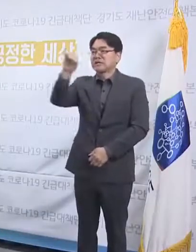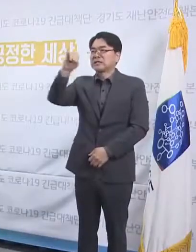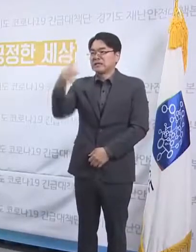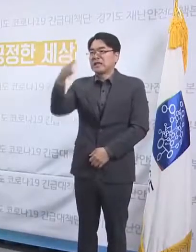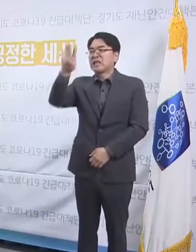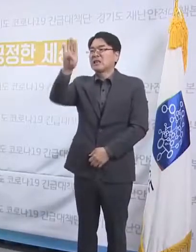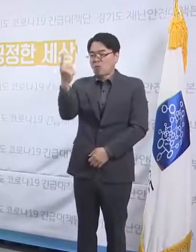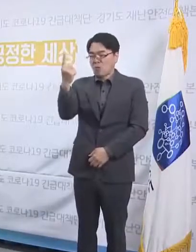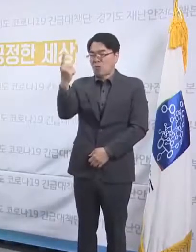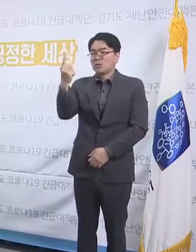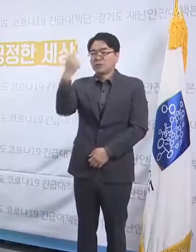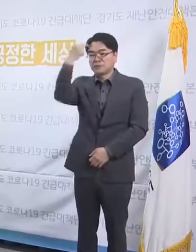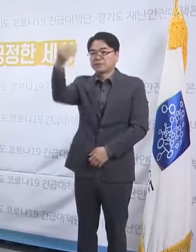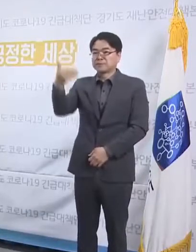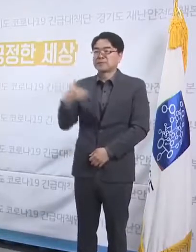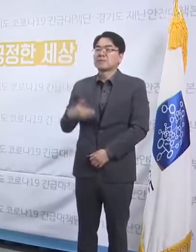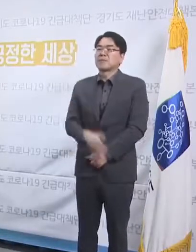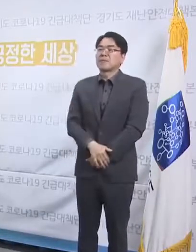기자입니다.